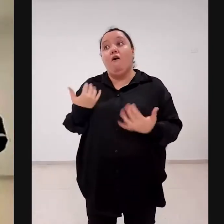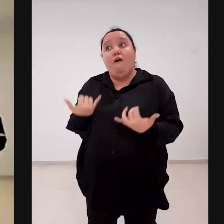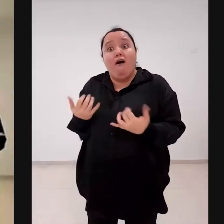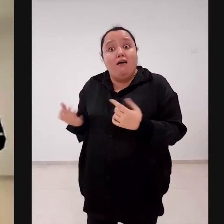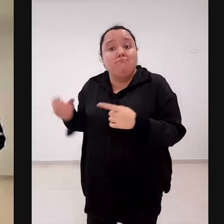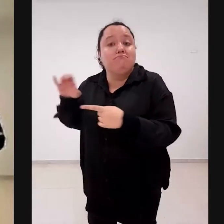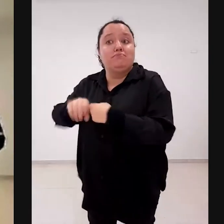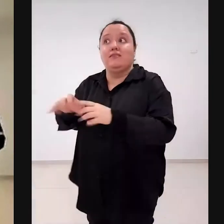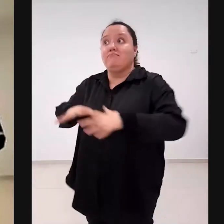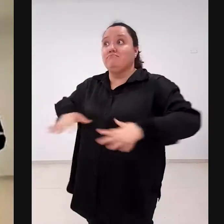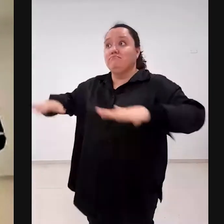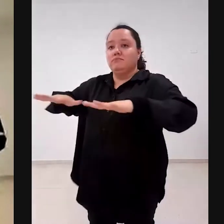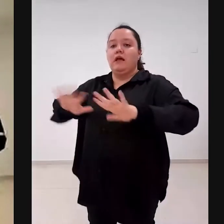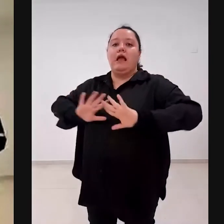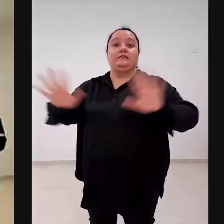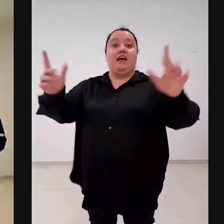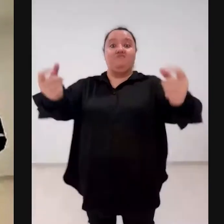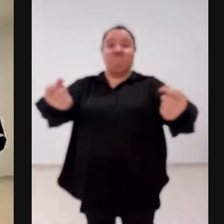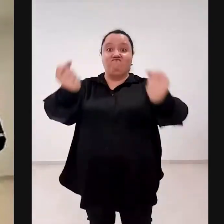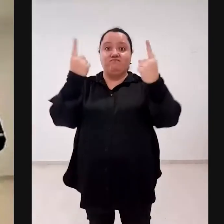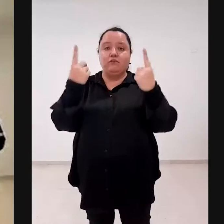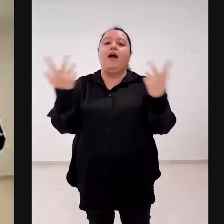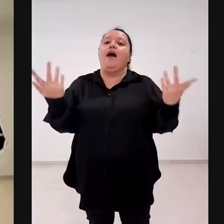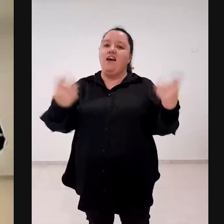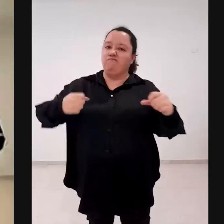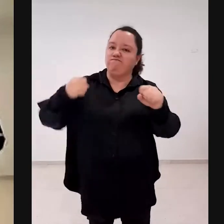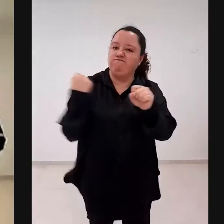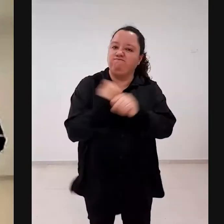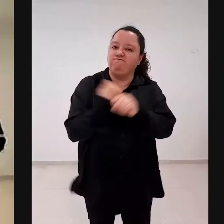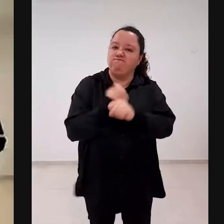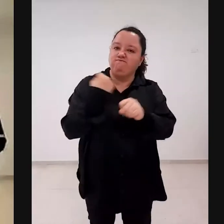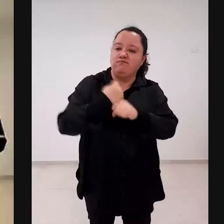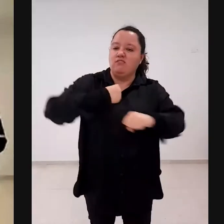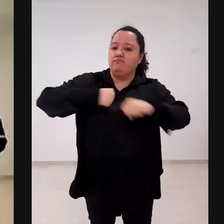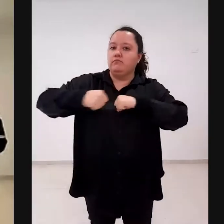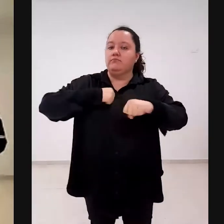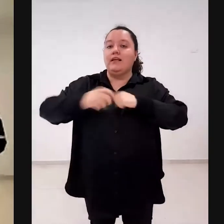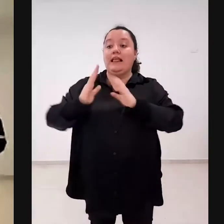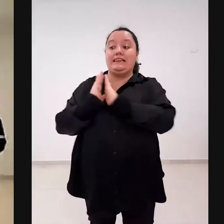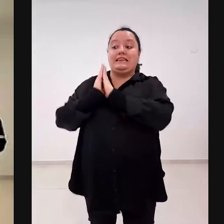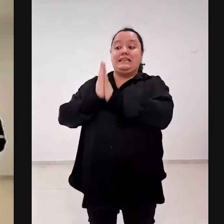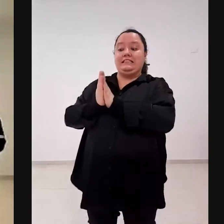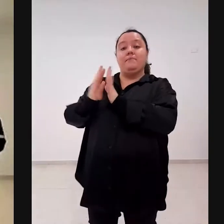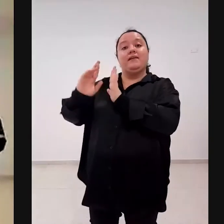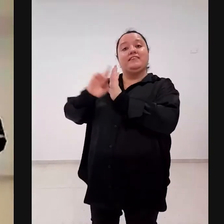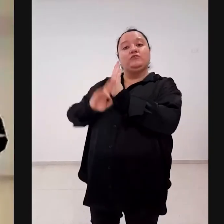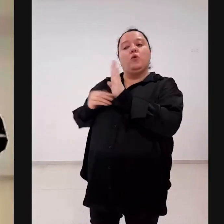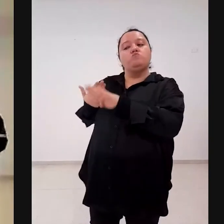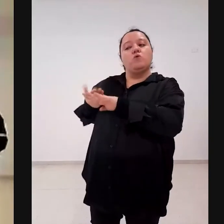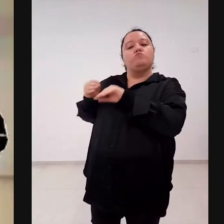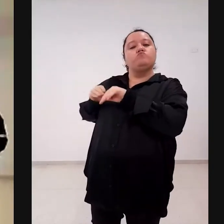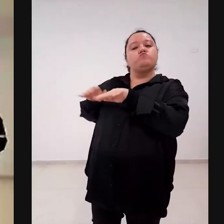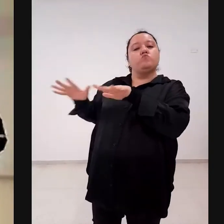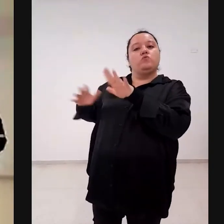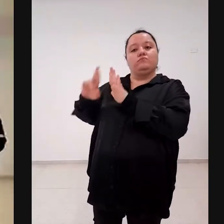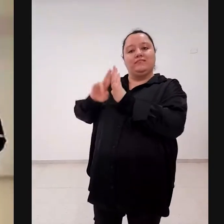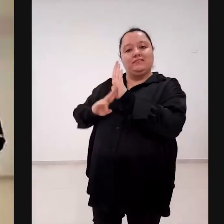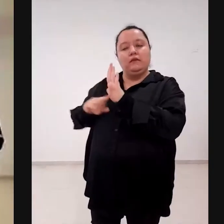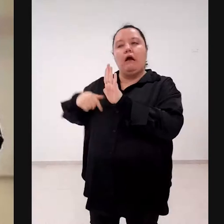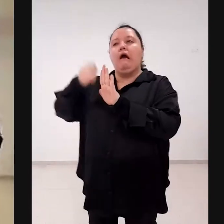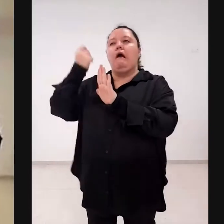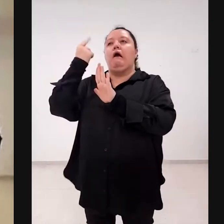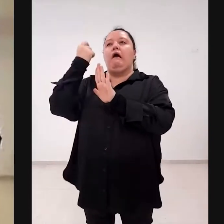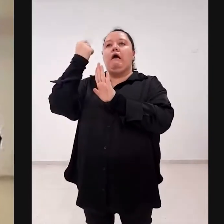y entendiendo ello hicimos con el trabajo y publicamos en diciembre esa propuesta de resolución y en el mismo también